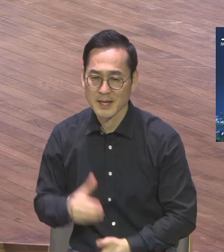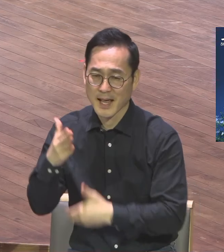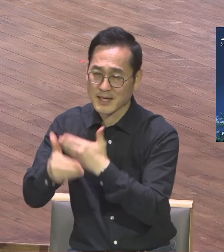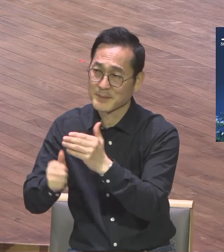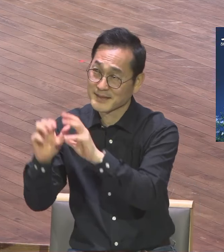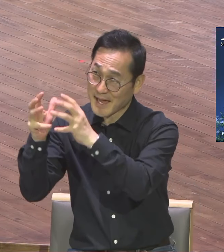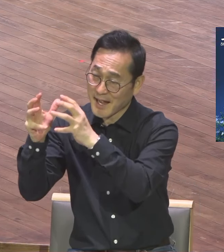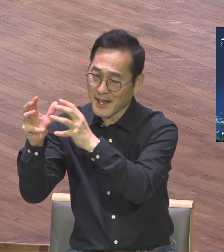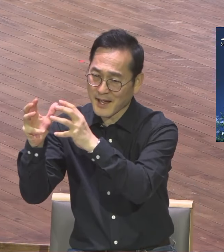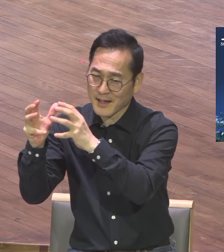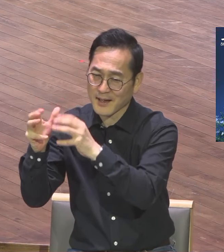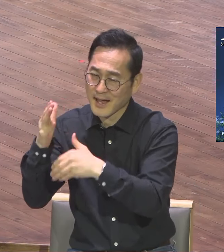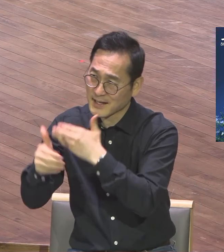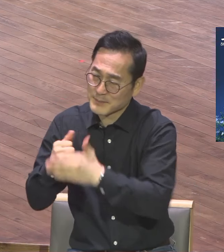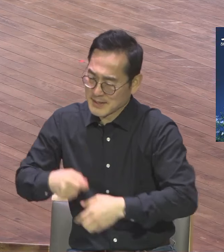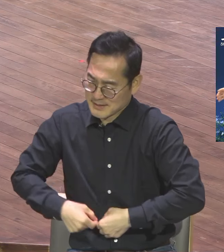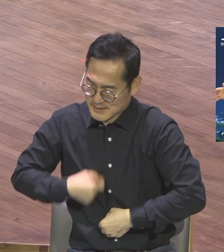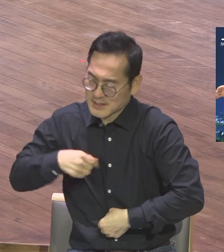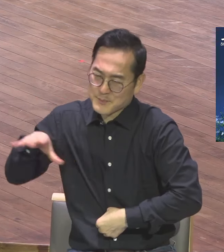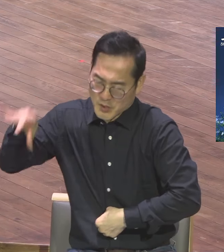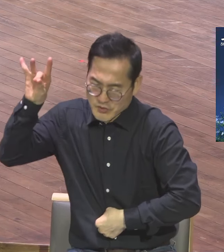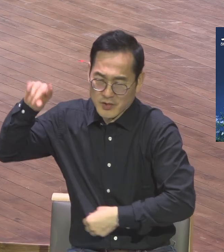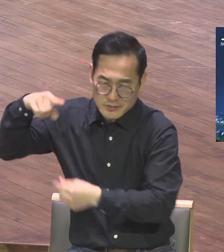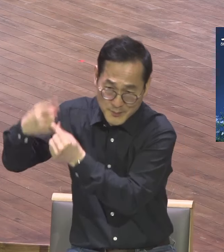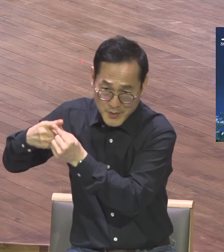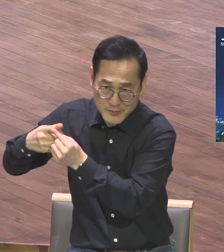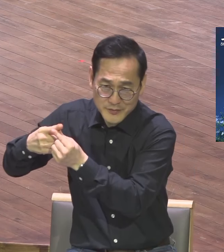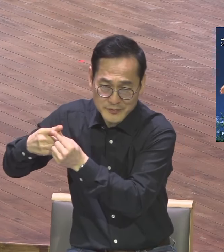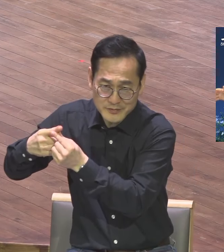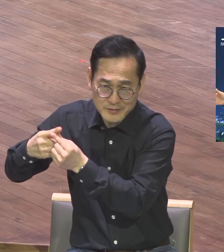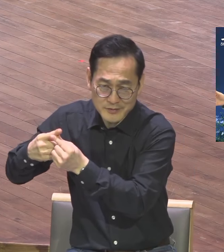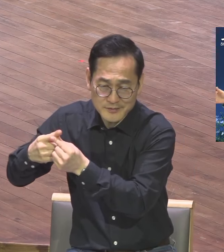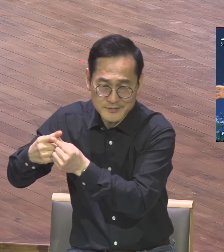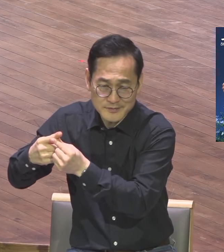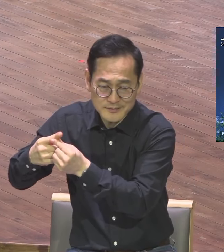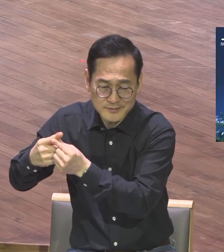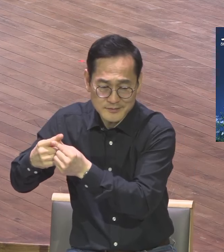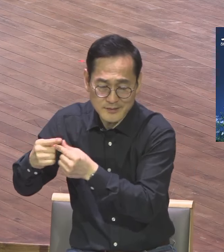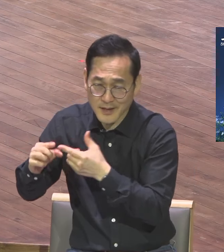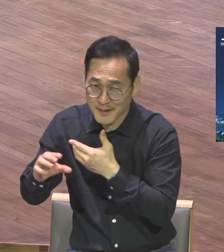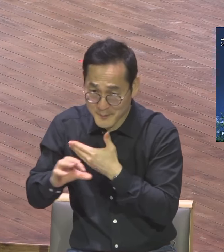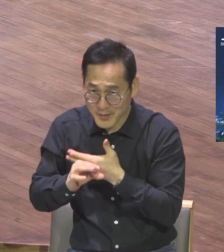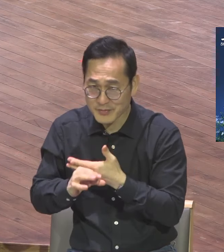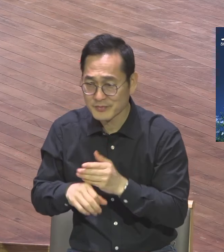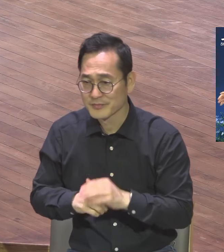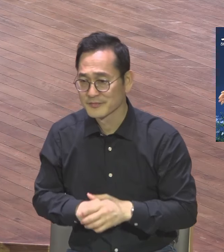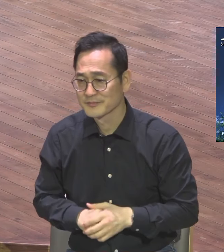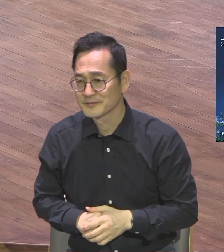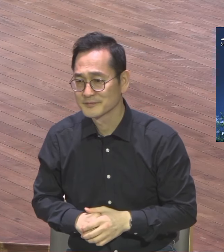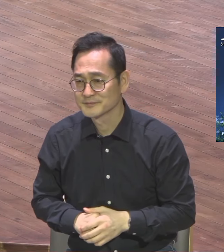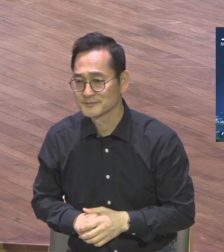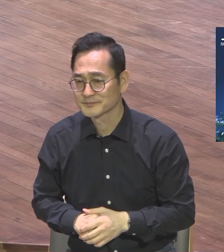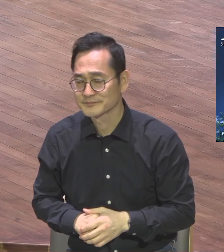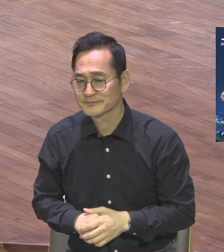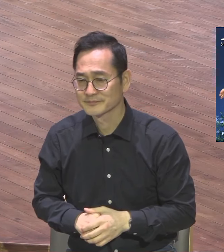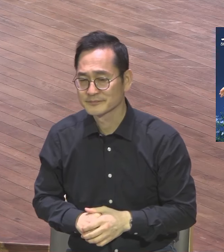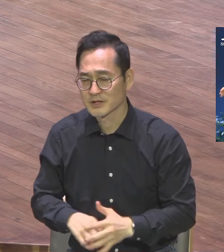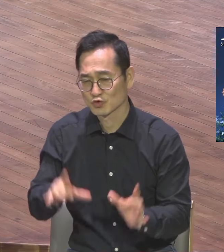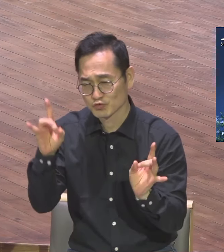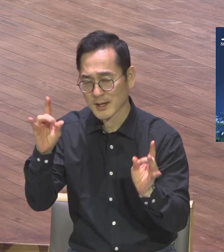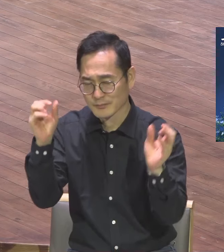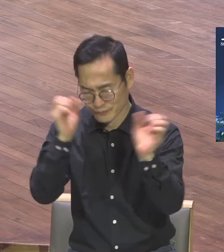의예요. 하나님이 기도하면 그 나라의 허감이 꺾이고, 여러분이 기도하는 순간에 말이에요, 우상이 무너지고 불신앙이